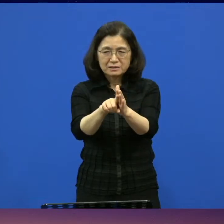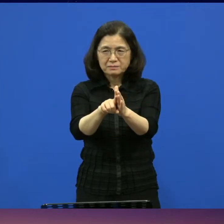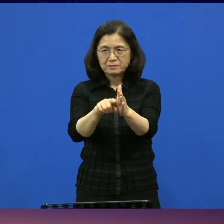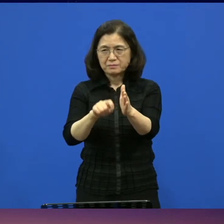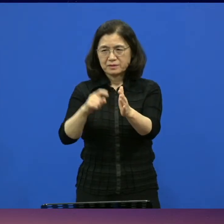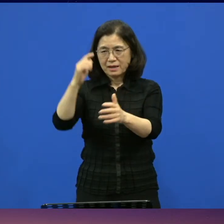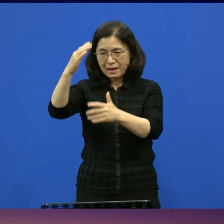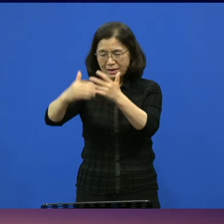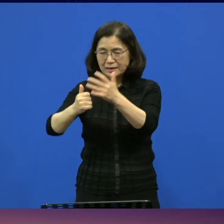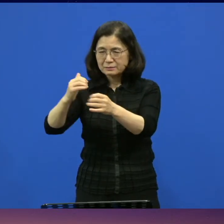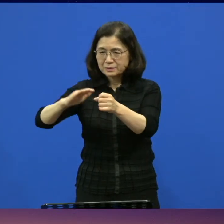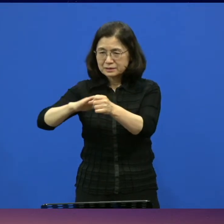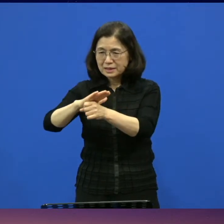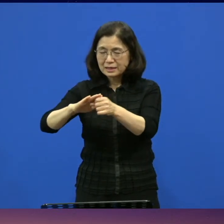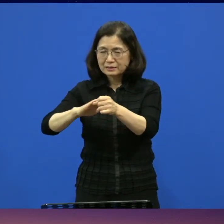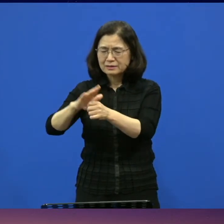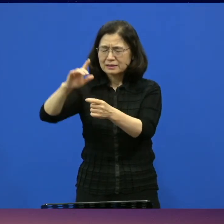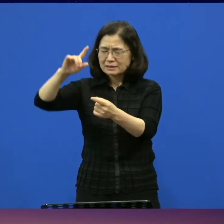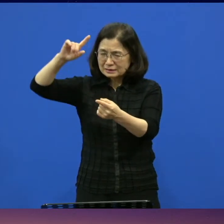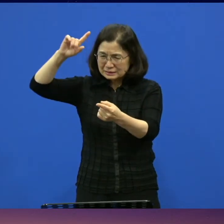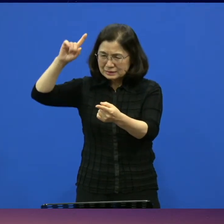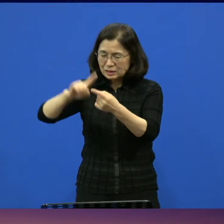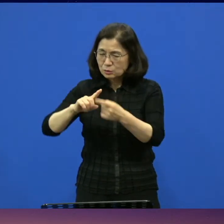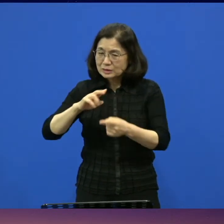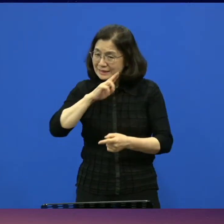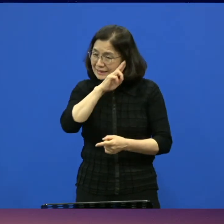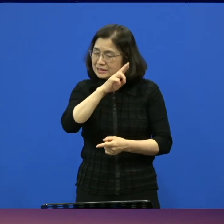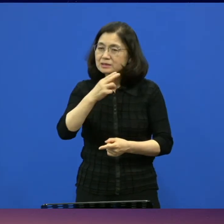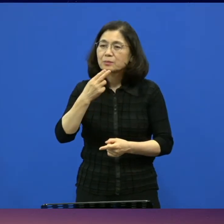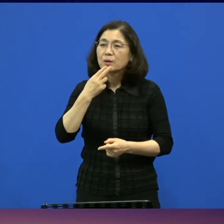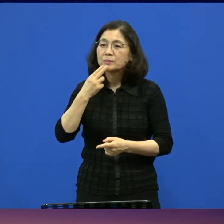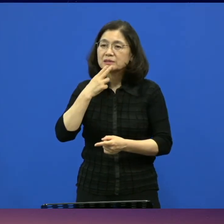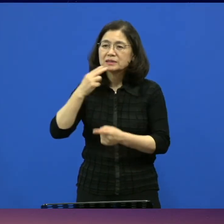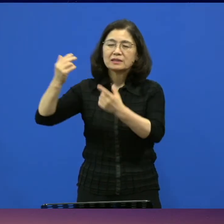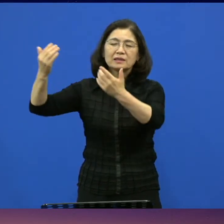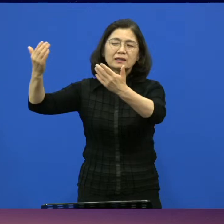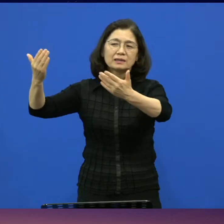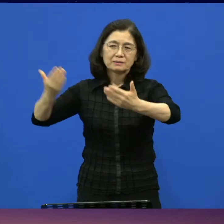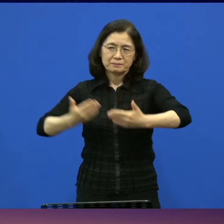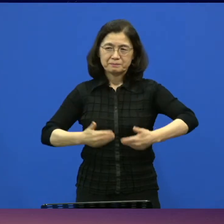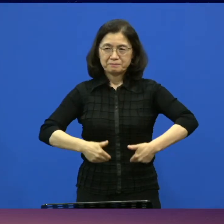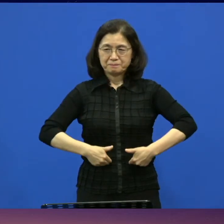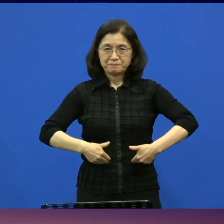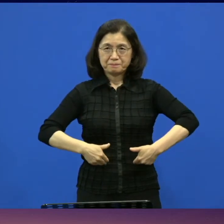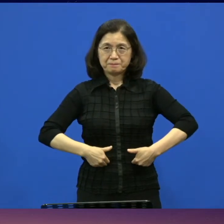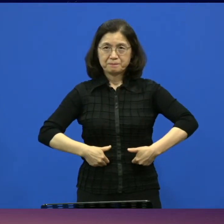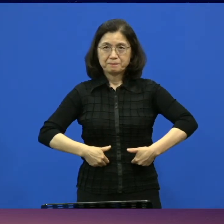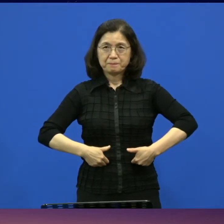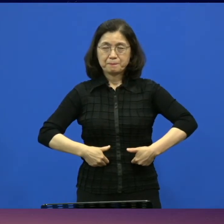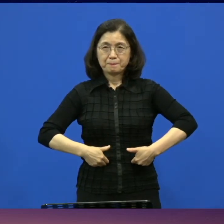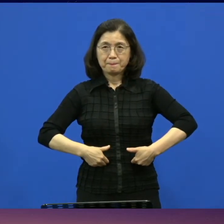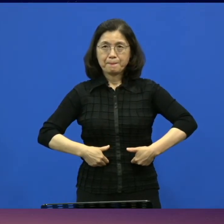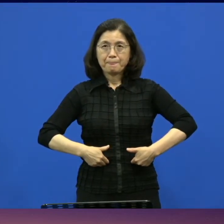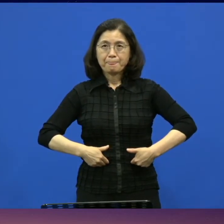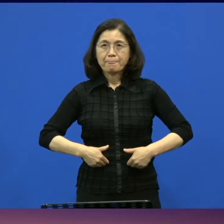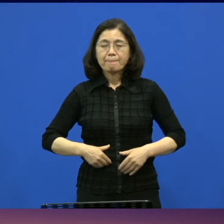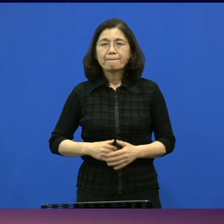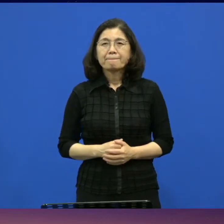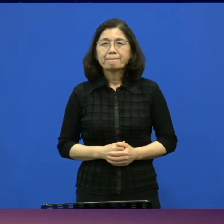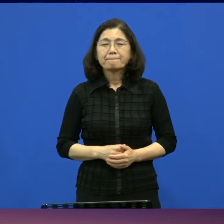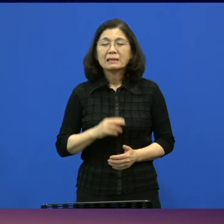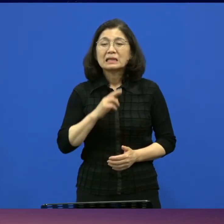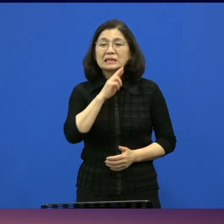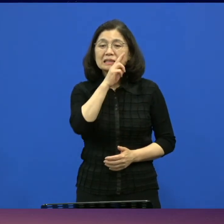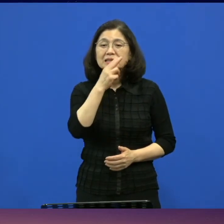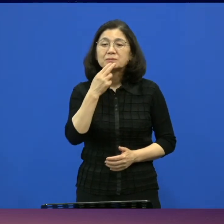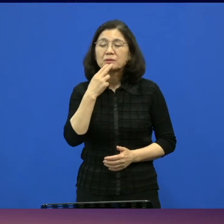그대로 받아들여요. 의심하지 마십시오. 그때 우리의 마음에 시온의